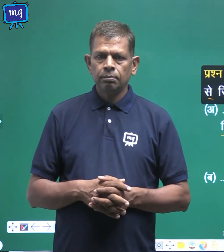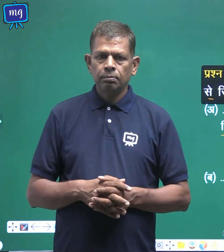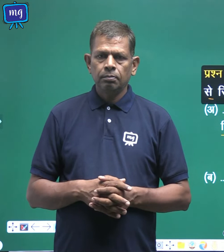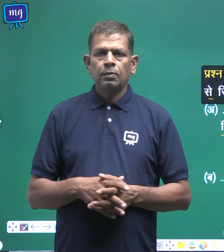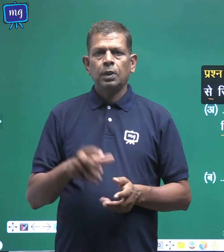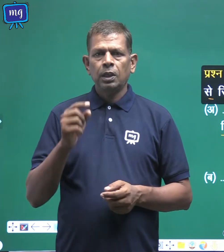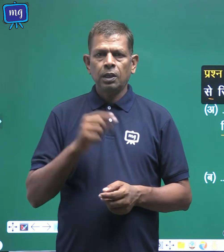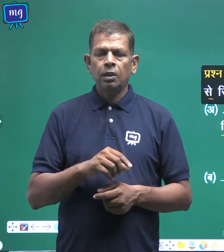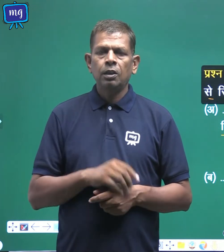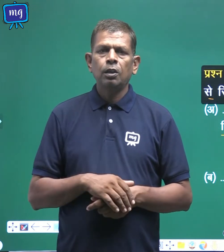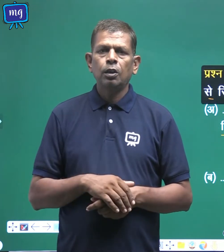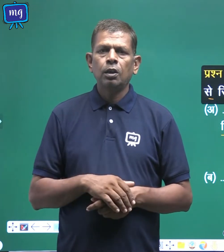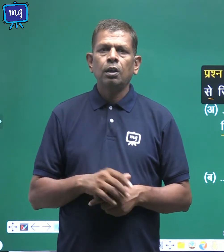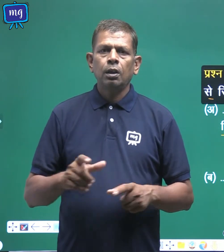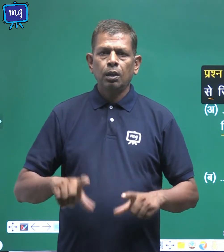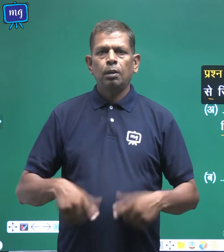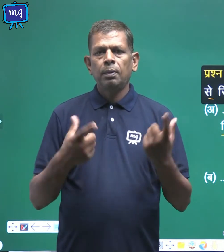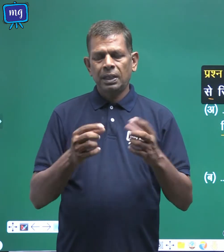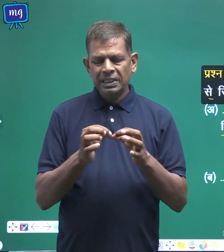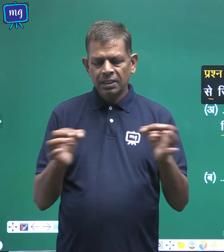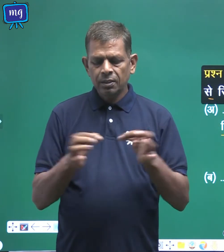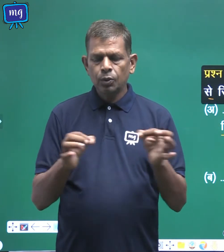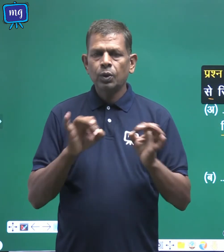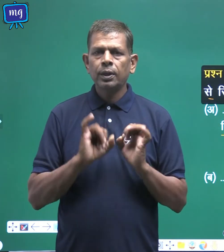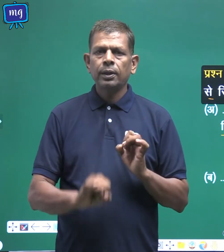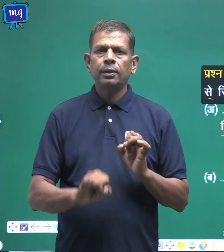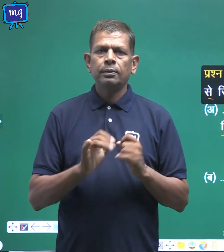यह एक पादप तंतु है।